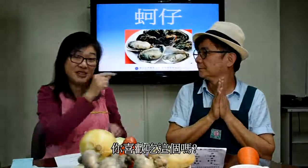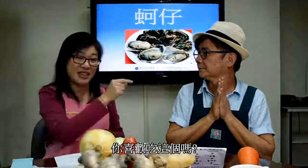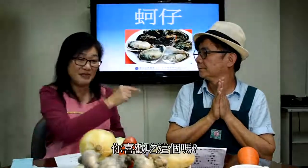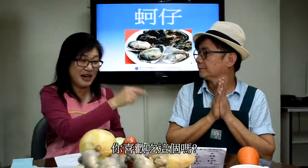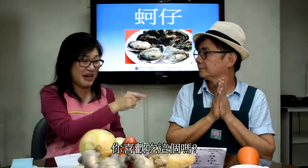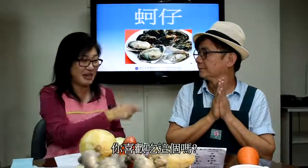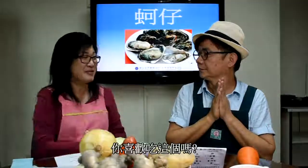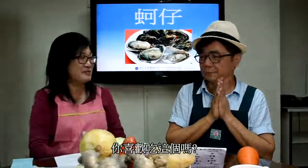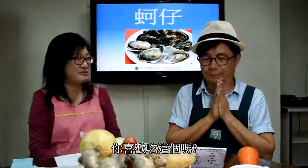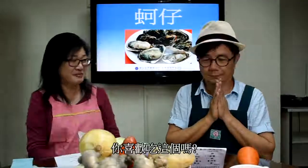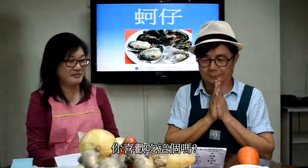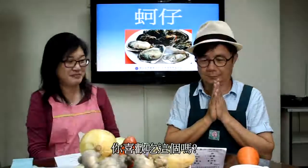吗？